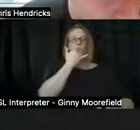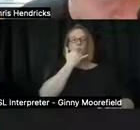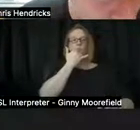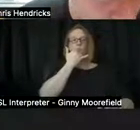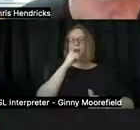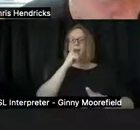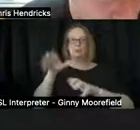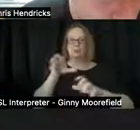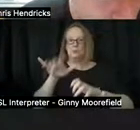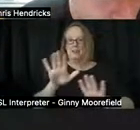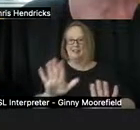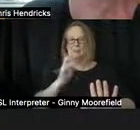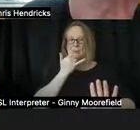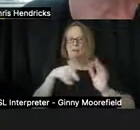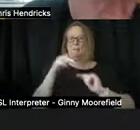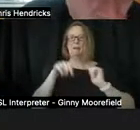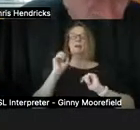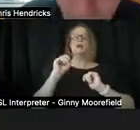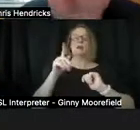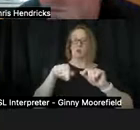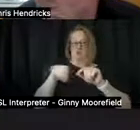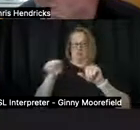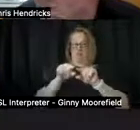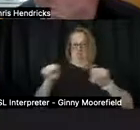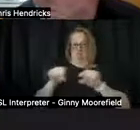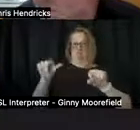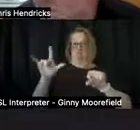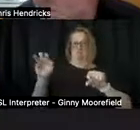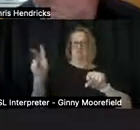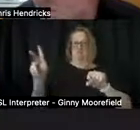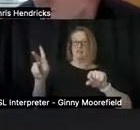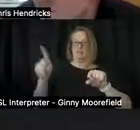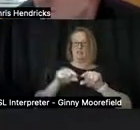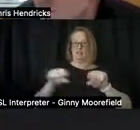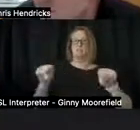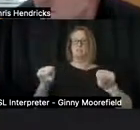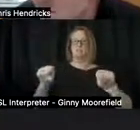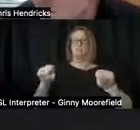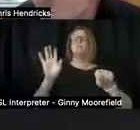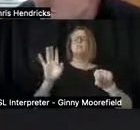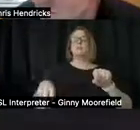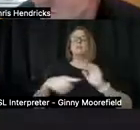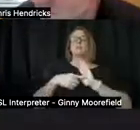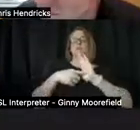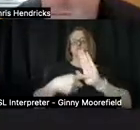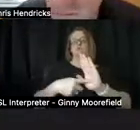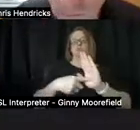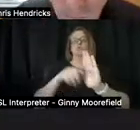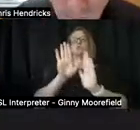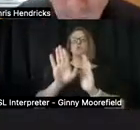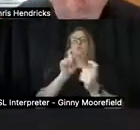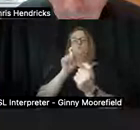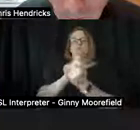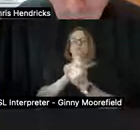eso no lo hice yo no cambié la página ahí tenemos el enlace en la parte inferior de esa diapositiva nos